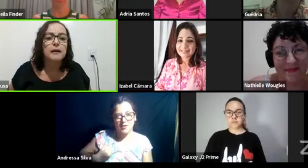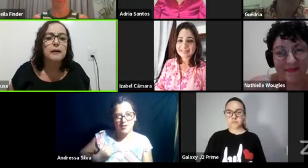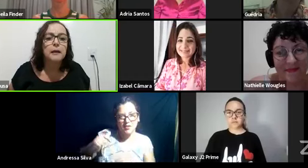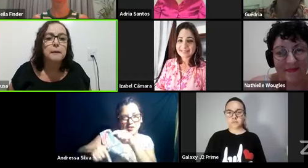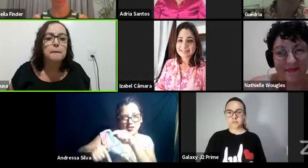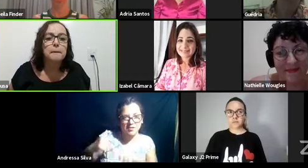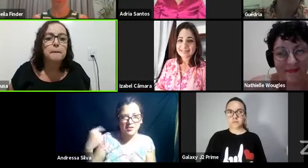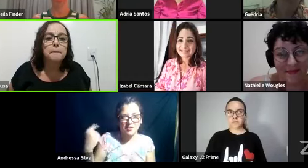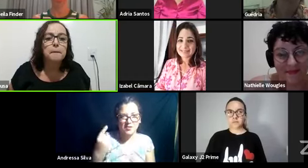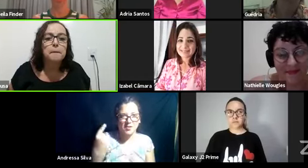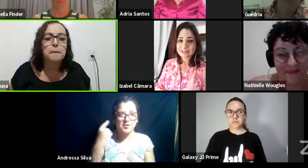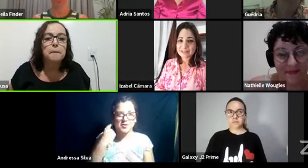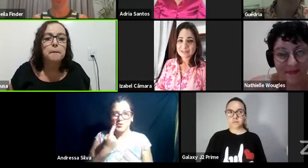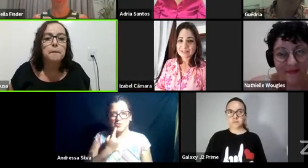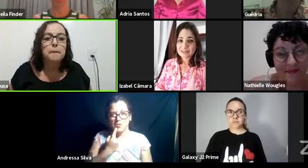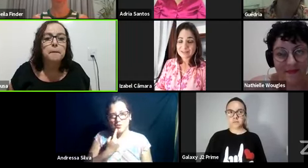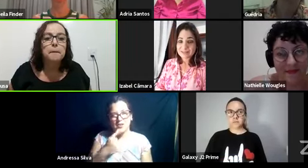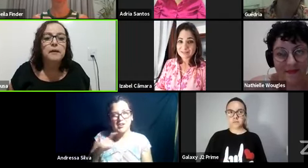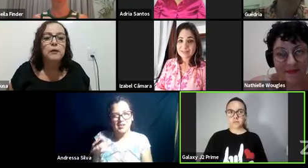conhece?